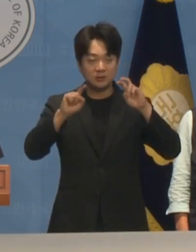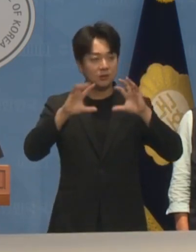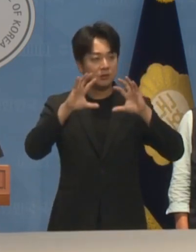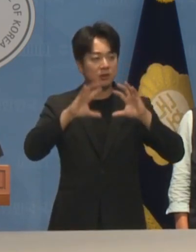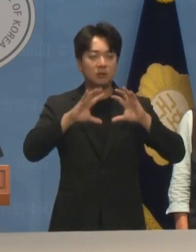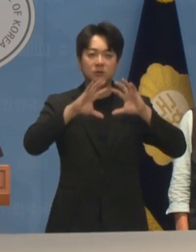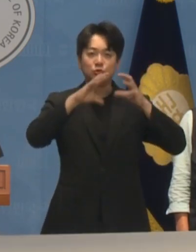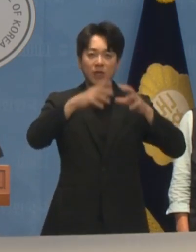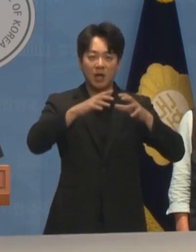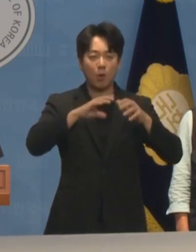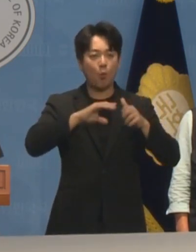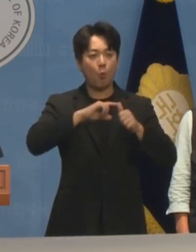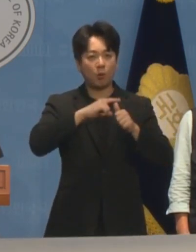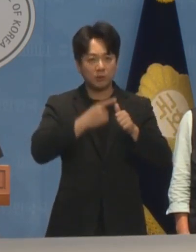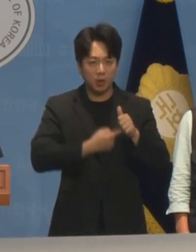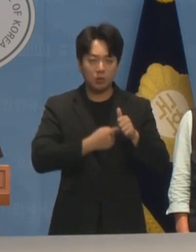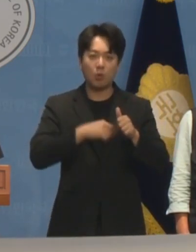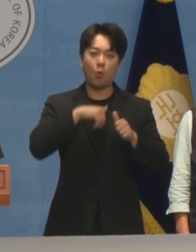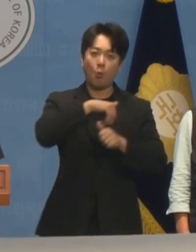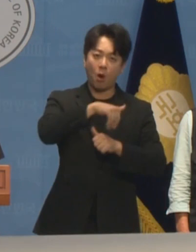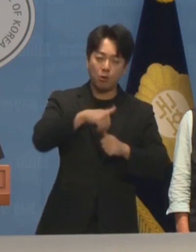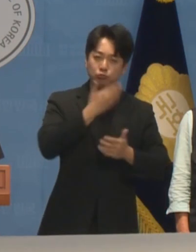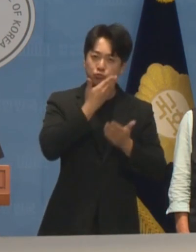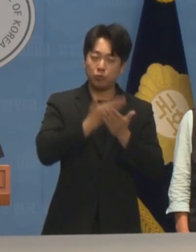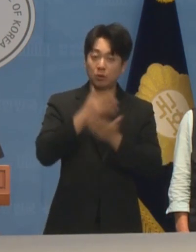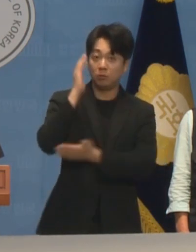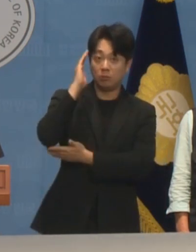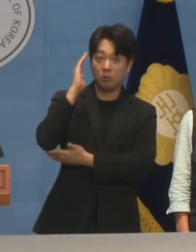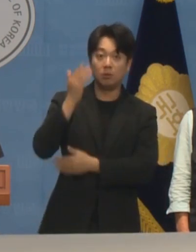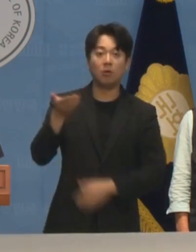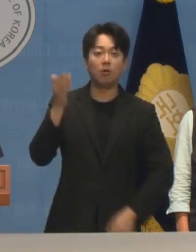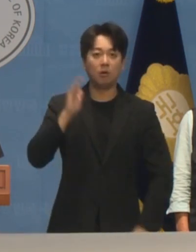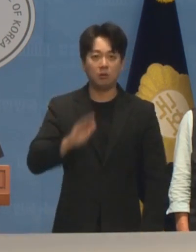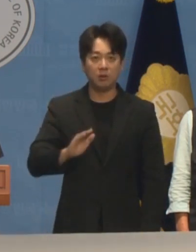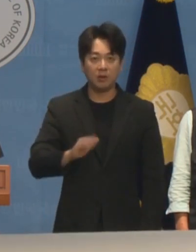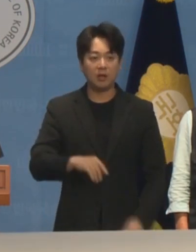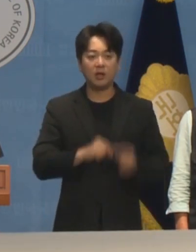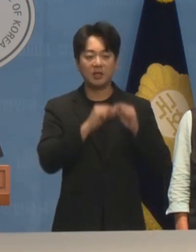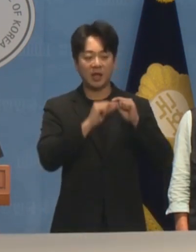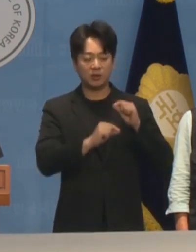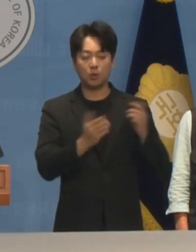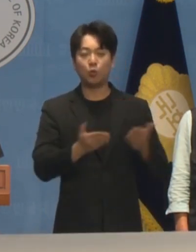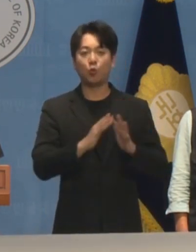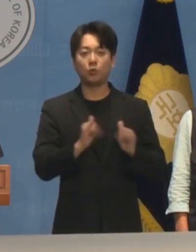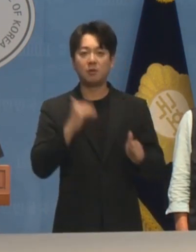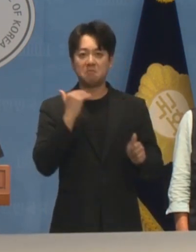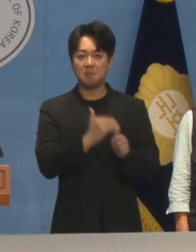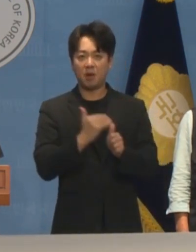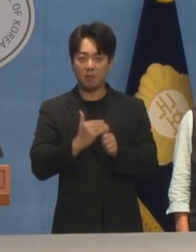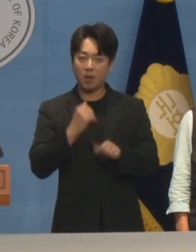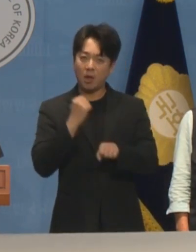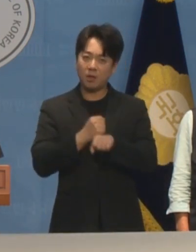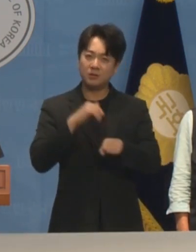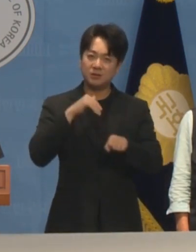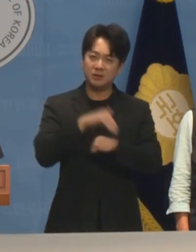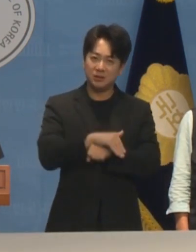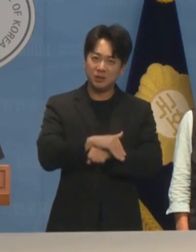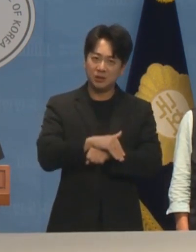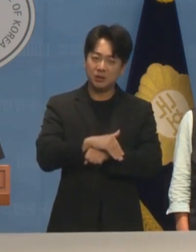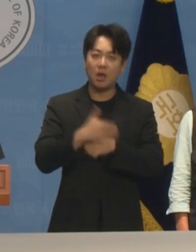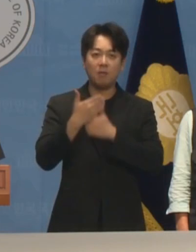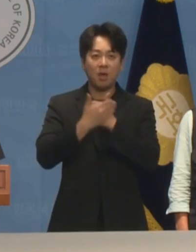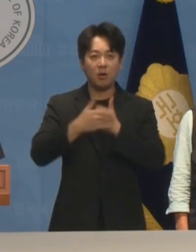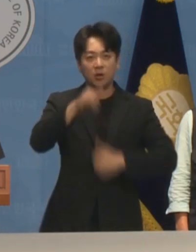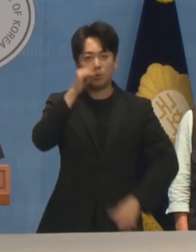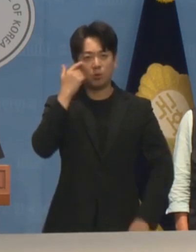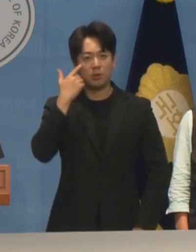이야기하면서 38명의 노동자들을 쫓아내는 것이 과연 정의선이 말하는 공정한 경쟁이고 상대에 대한